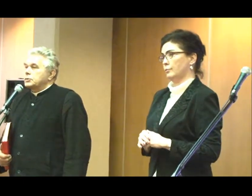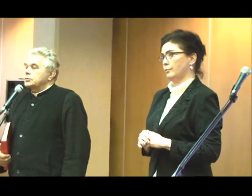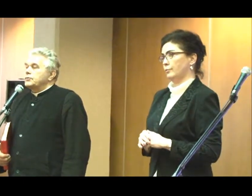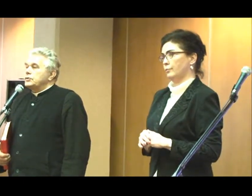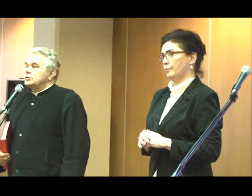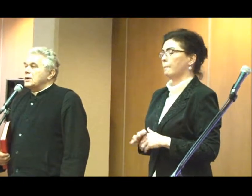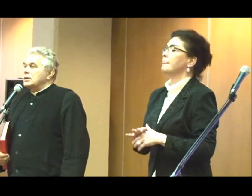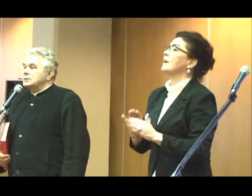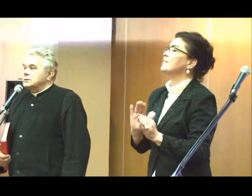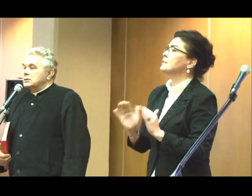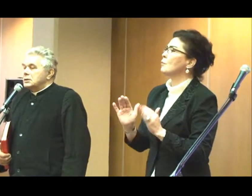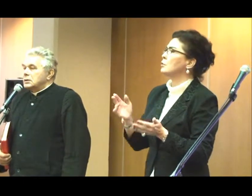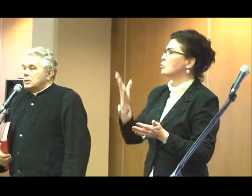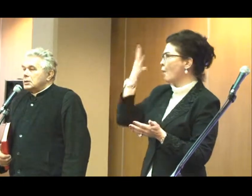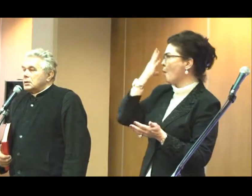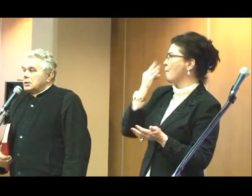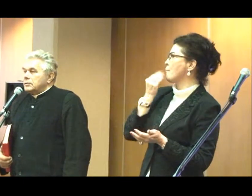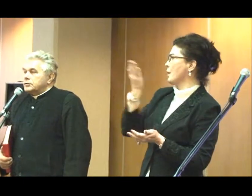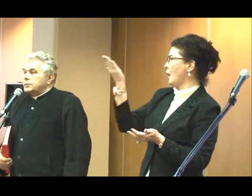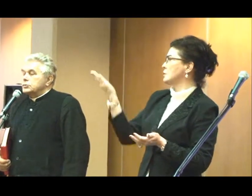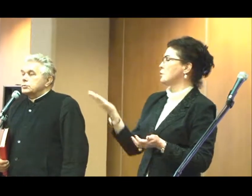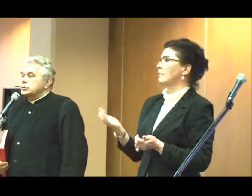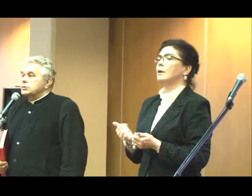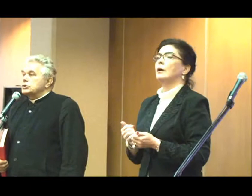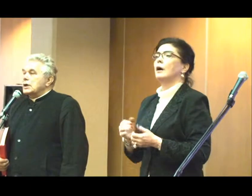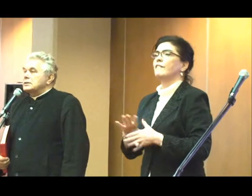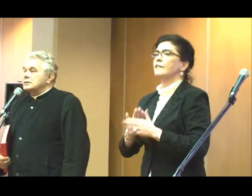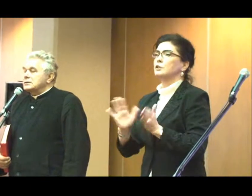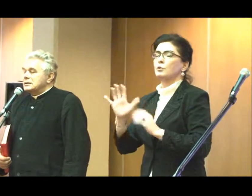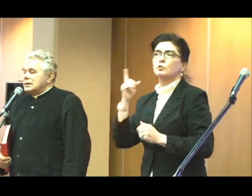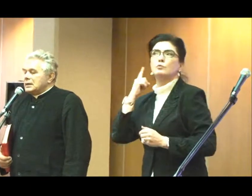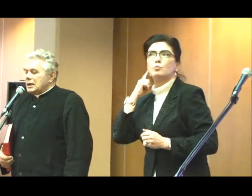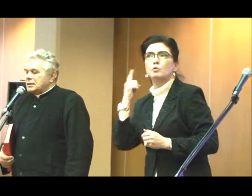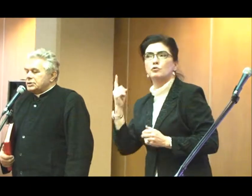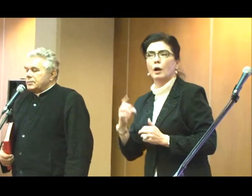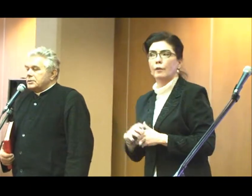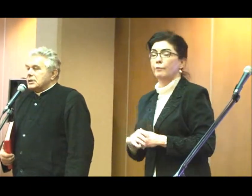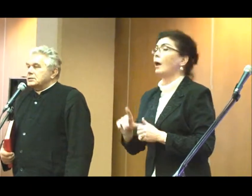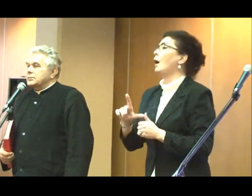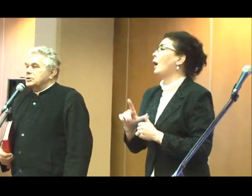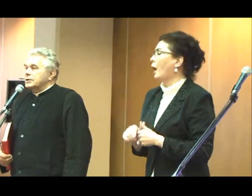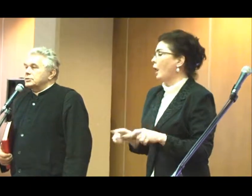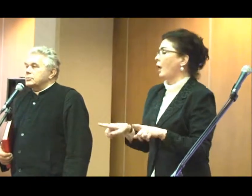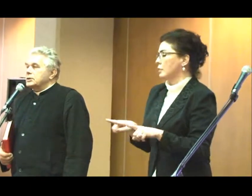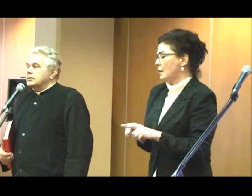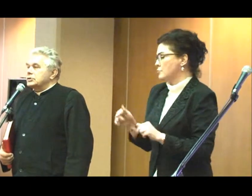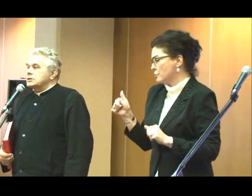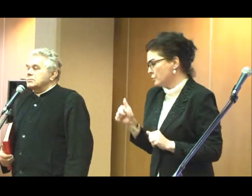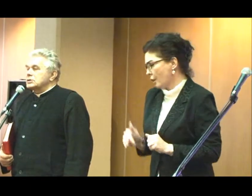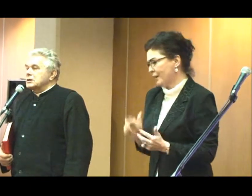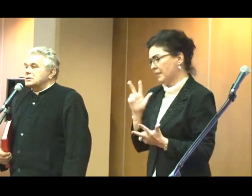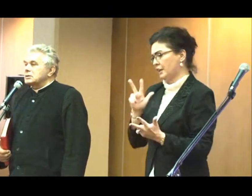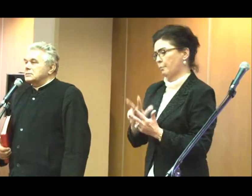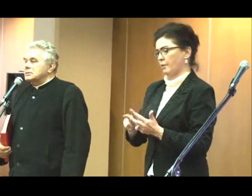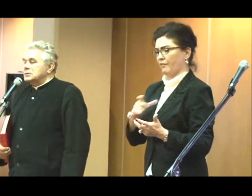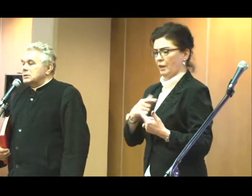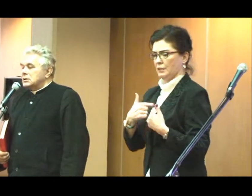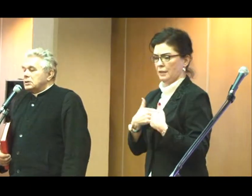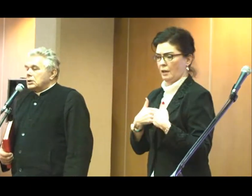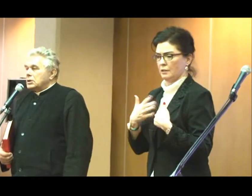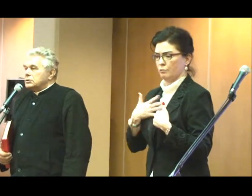w sposób wizualny, w sposób słyszalny, ale trzeba zaakceptować to przede wszystkim